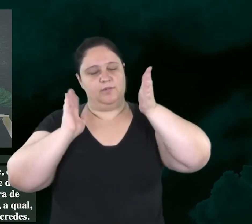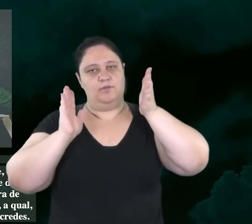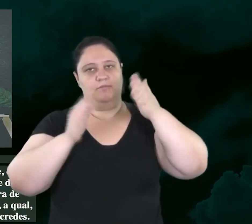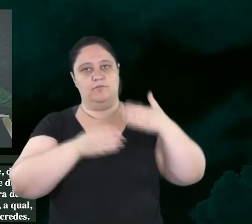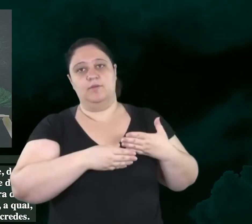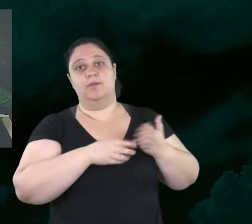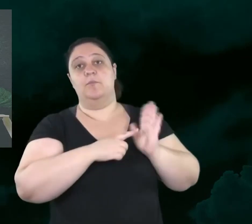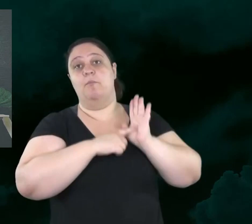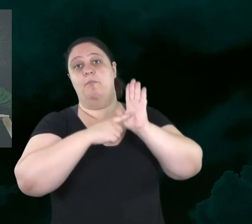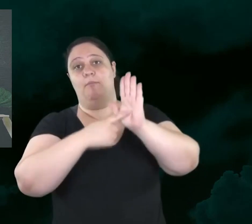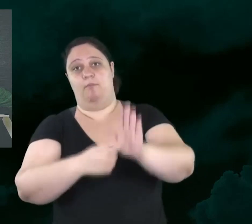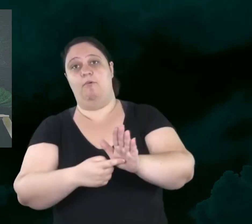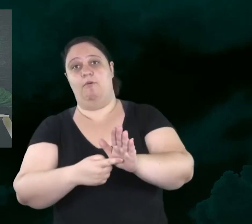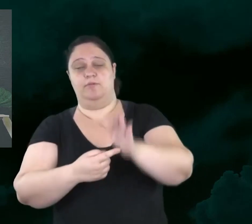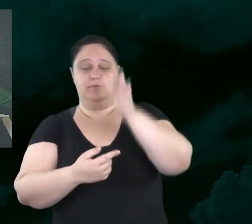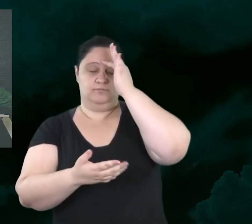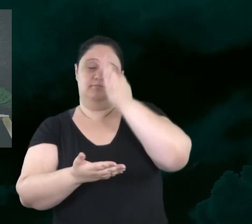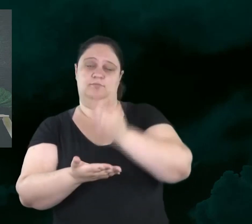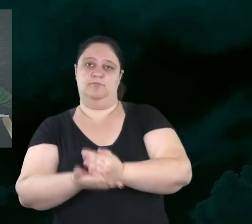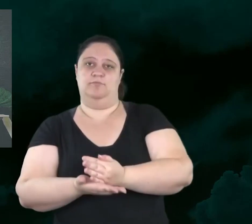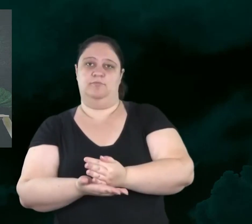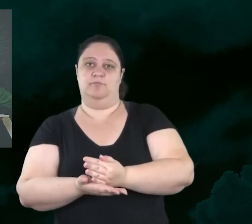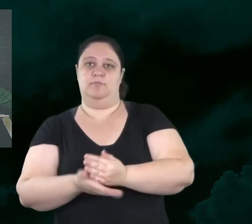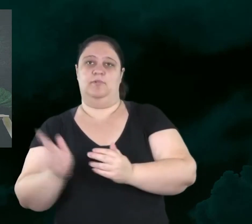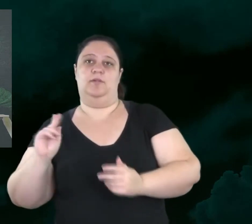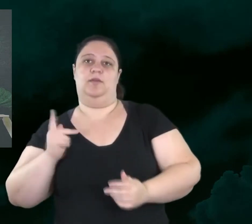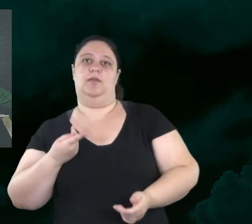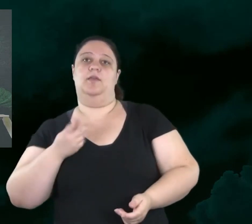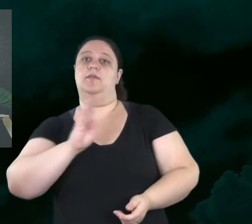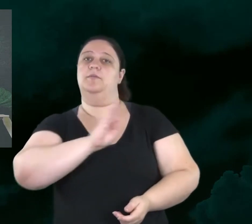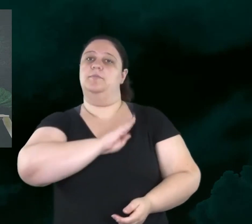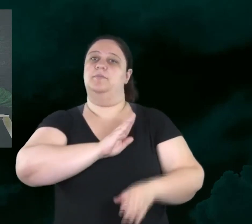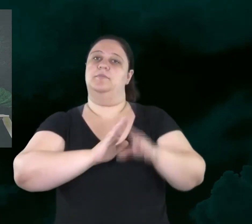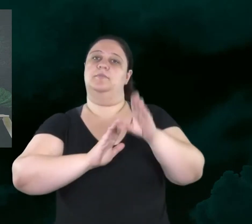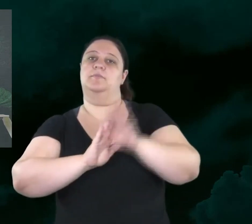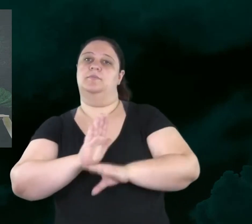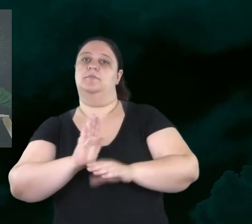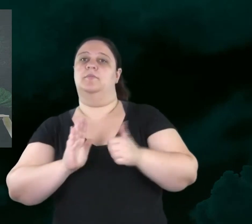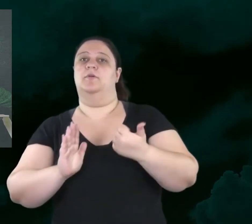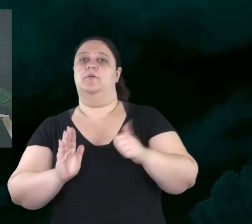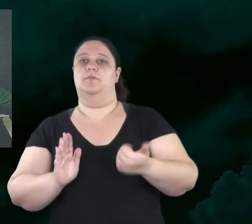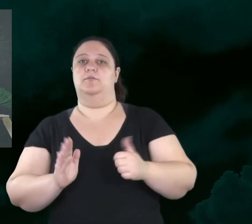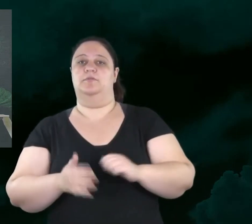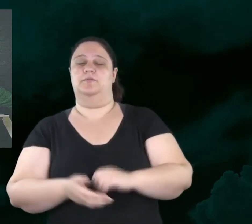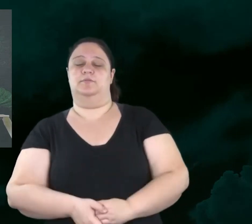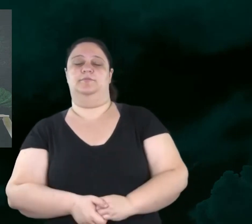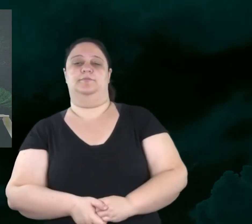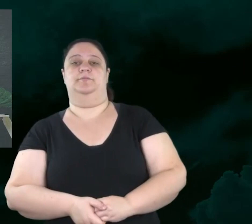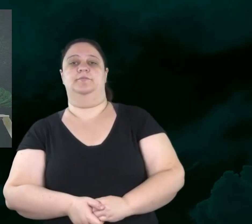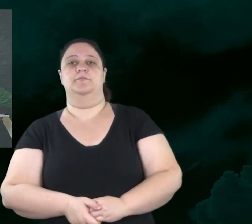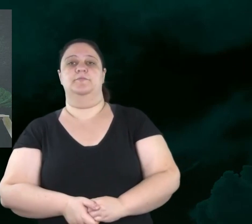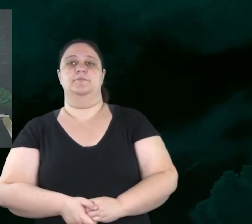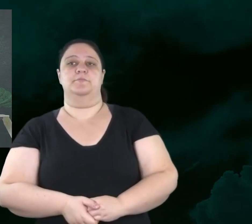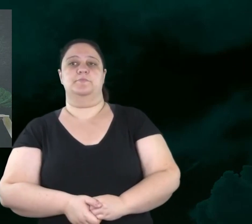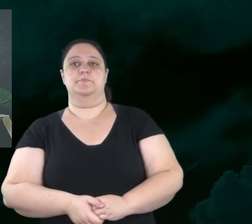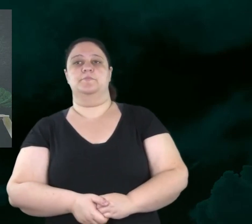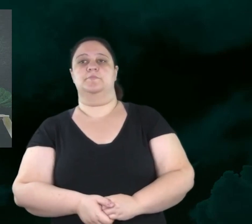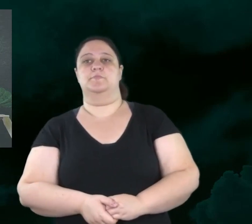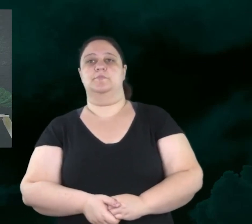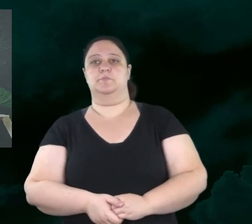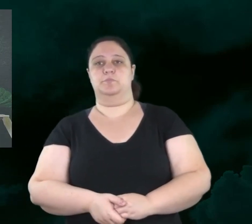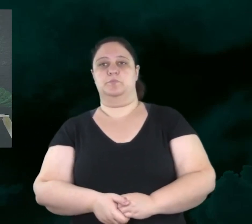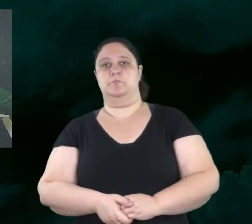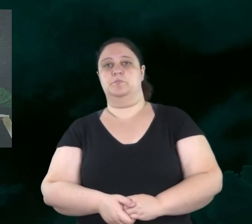você, onde eu quero chegar? Hebreus capítulo 11. Senhor Jesus, temos que ter